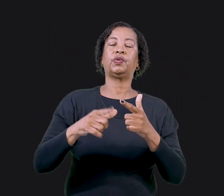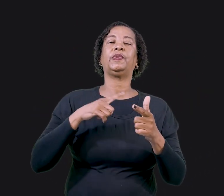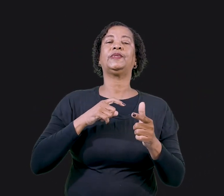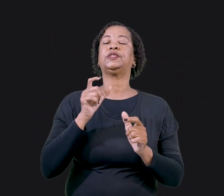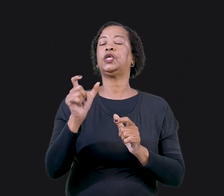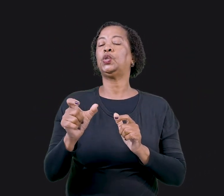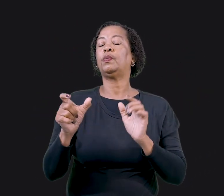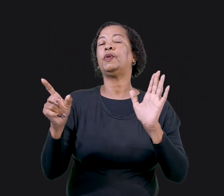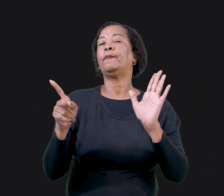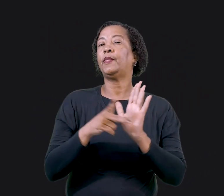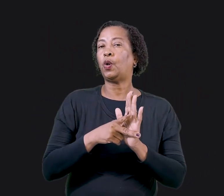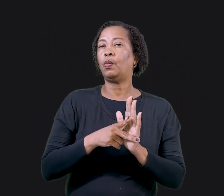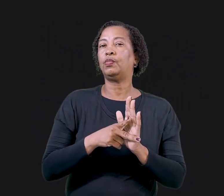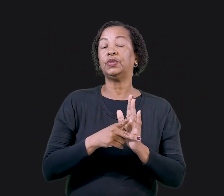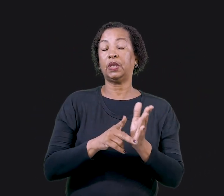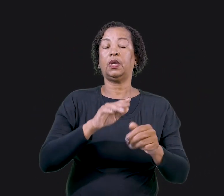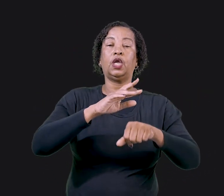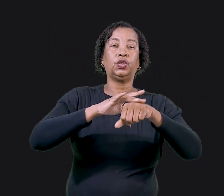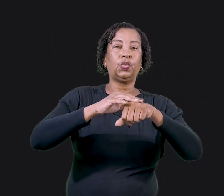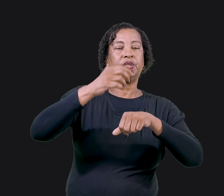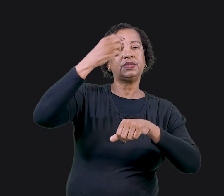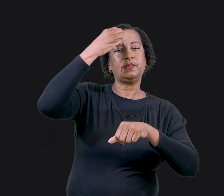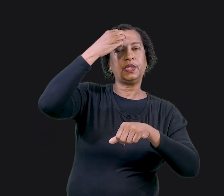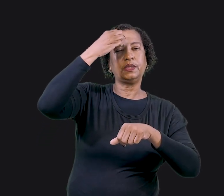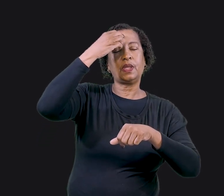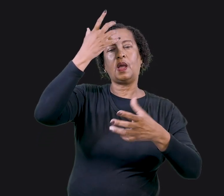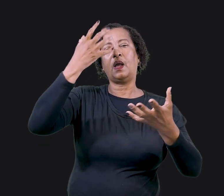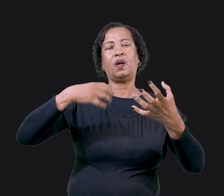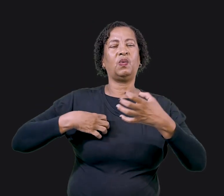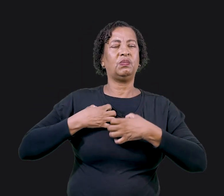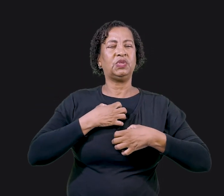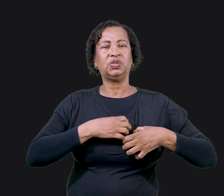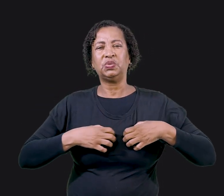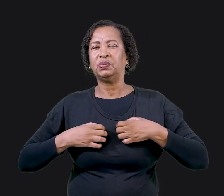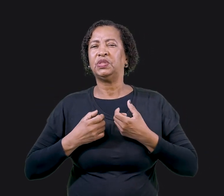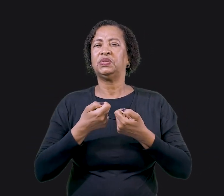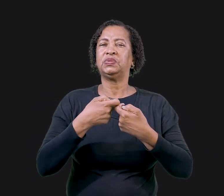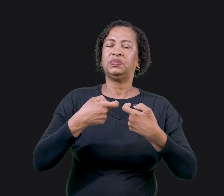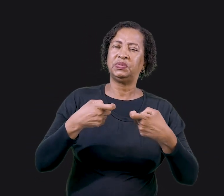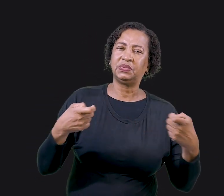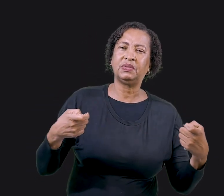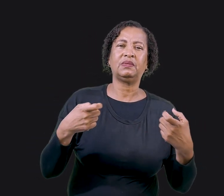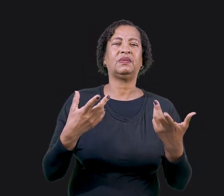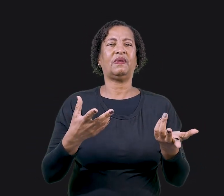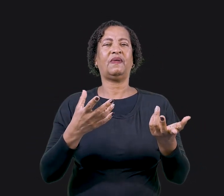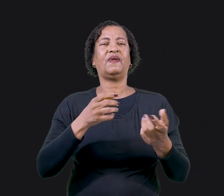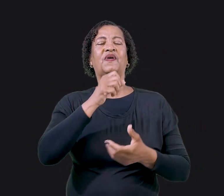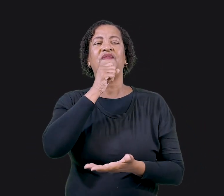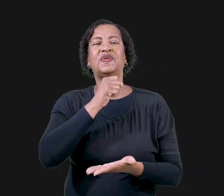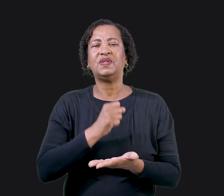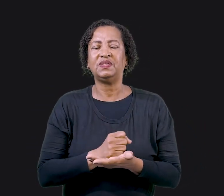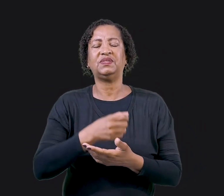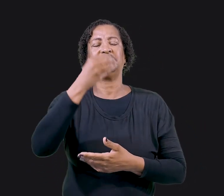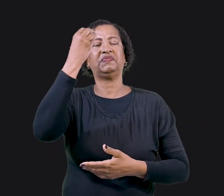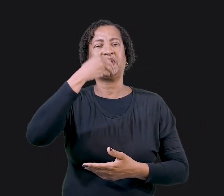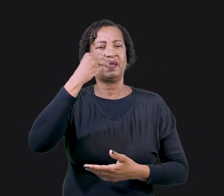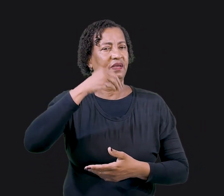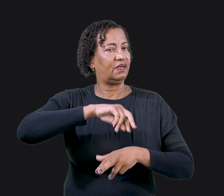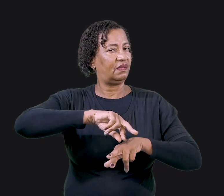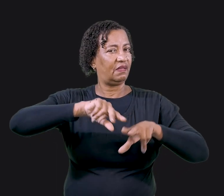né? Doença mental, perturbações de guerra, doenças terminais e velhice e fraqueza. Essas pessoas